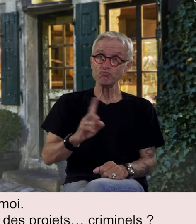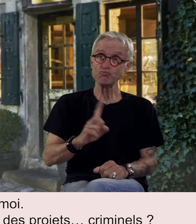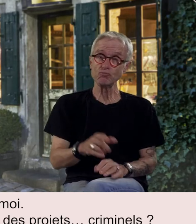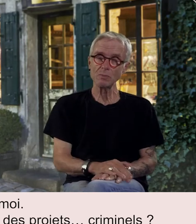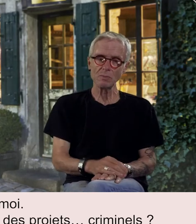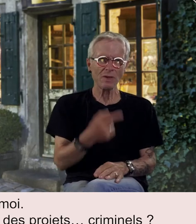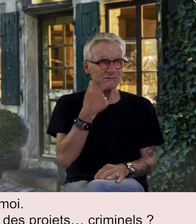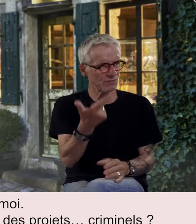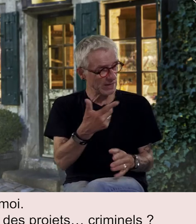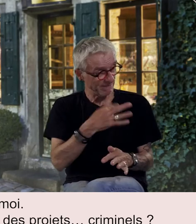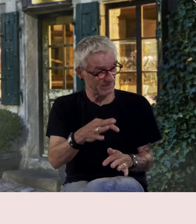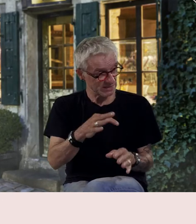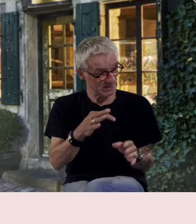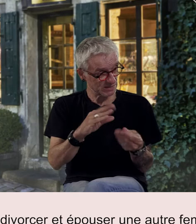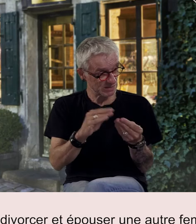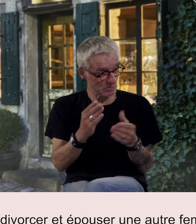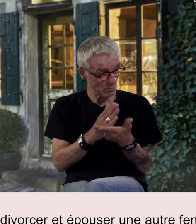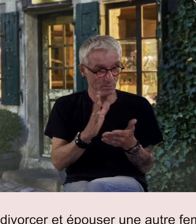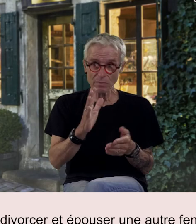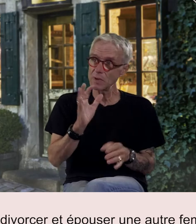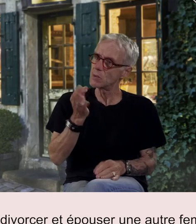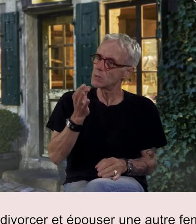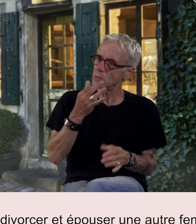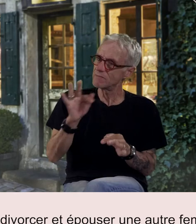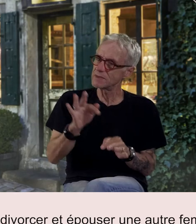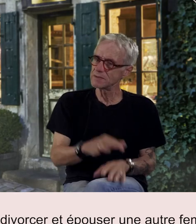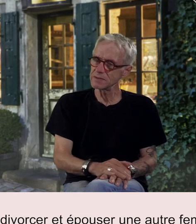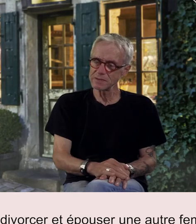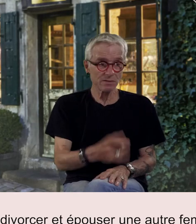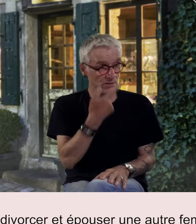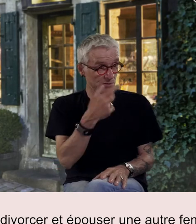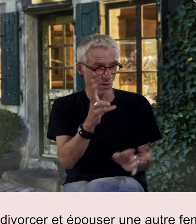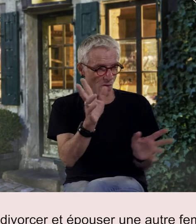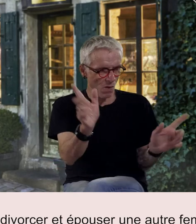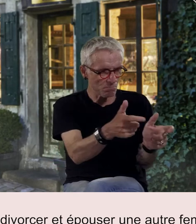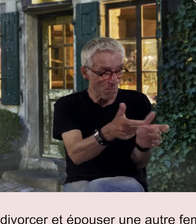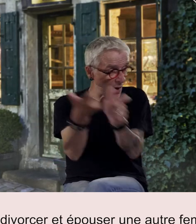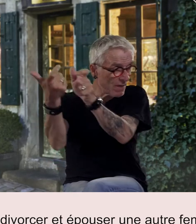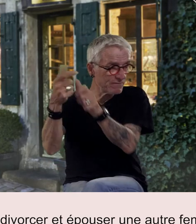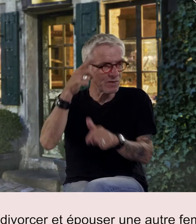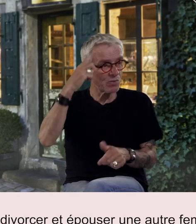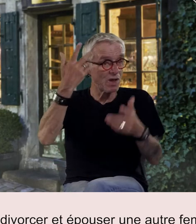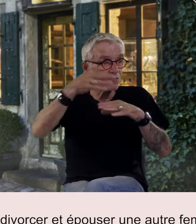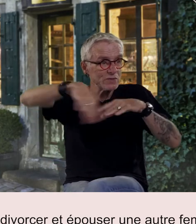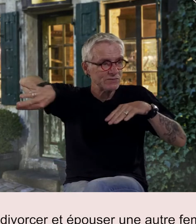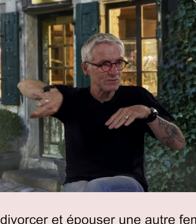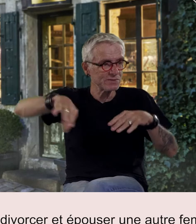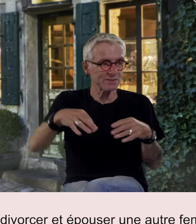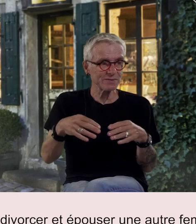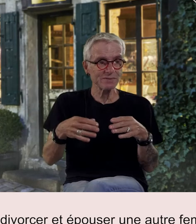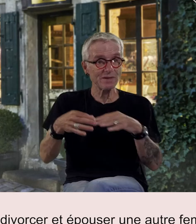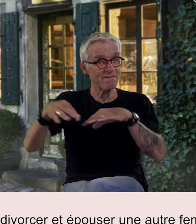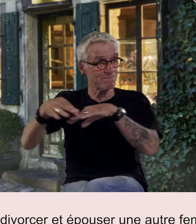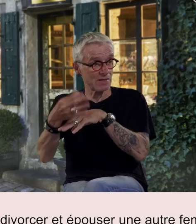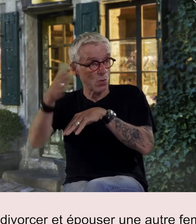Il s'agit donc de votre fils ? Oui. Il vous l'enlève, n'est-ce pas ? Parce qu'il veut divorcer et épouser une autre